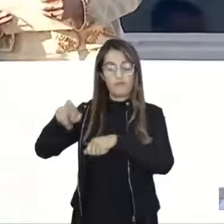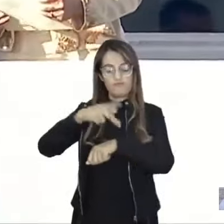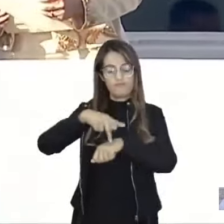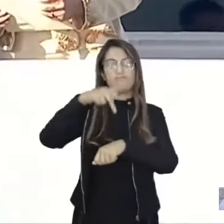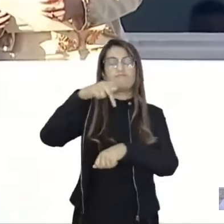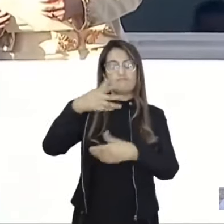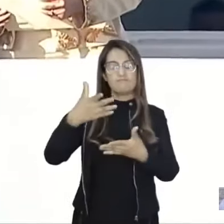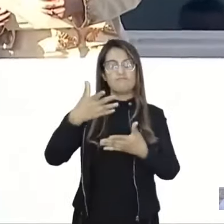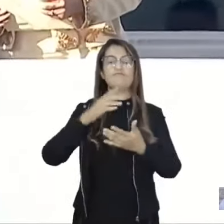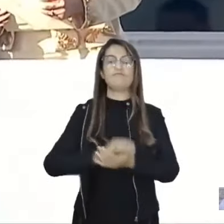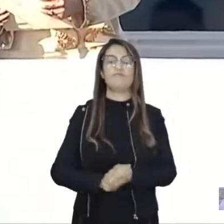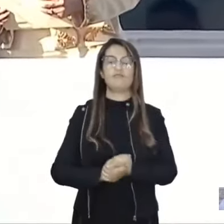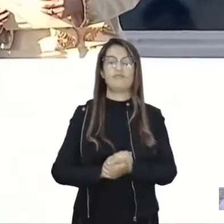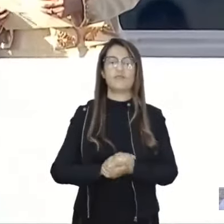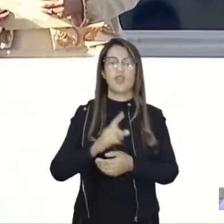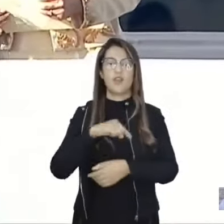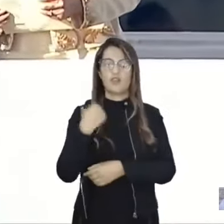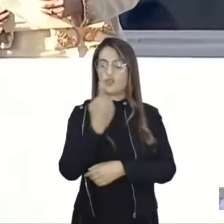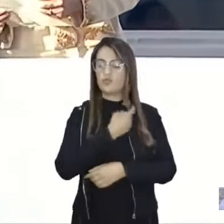Somos todos brasileiros